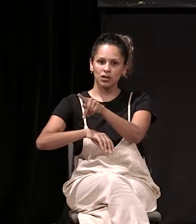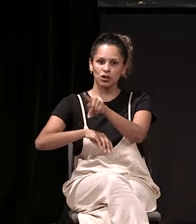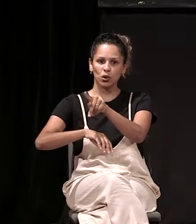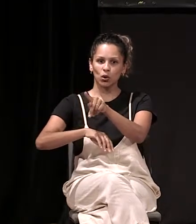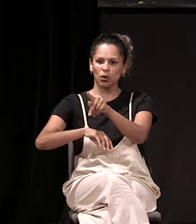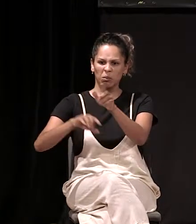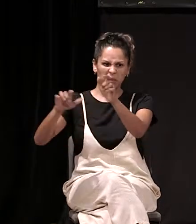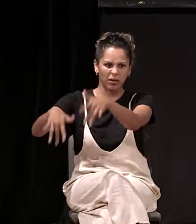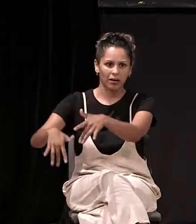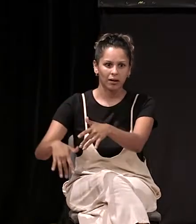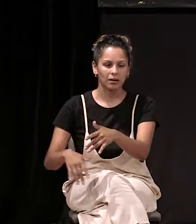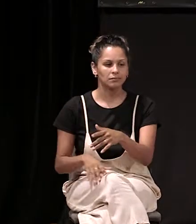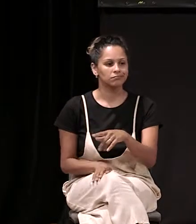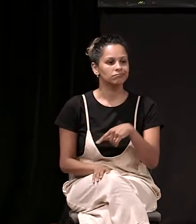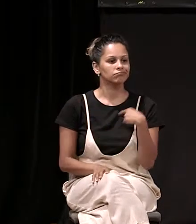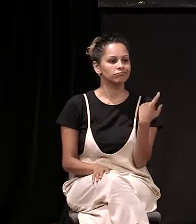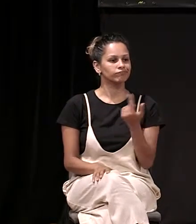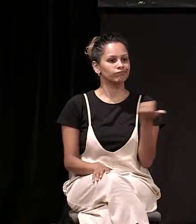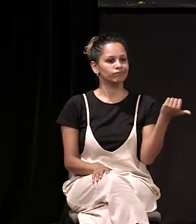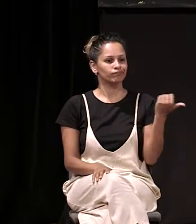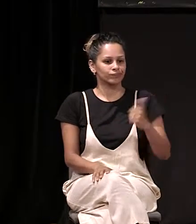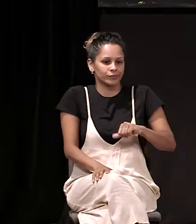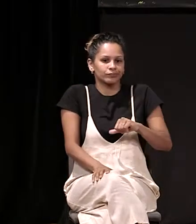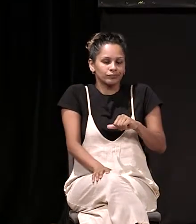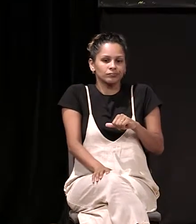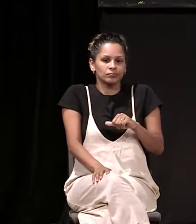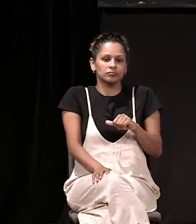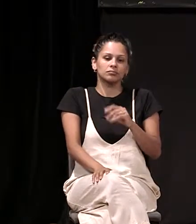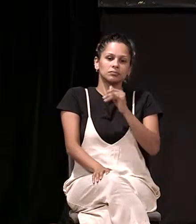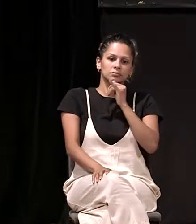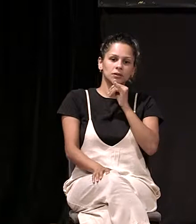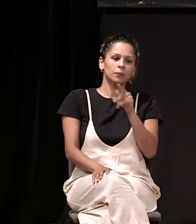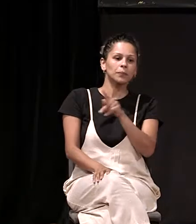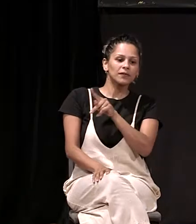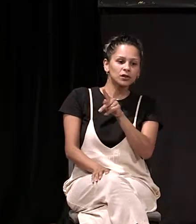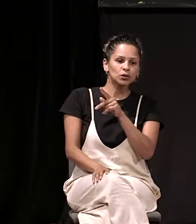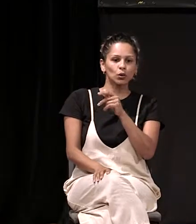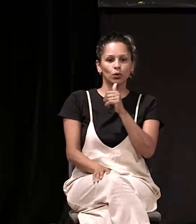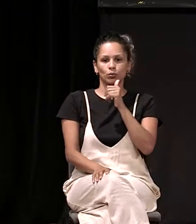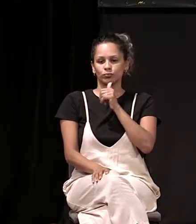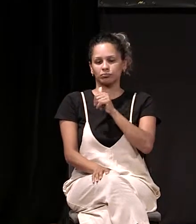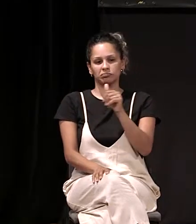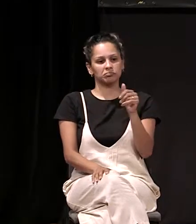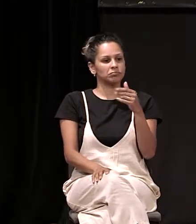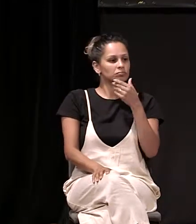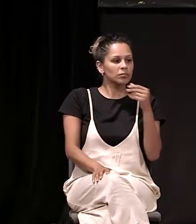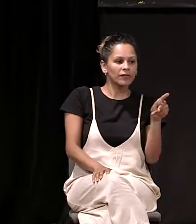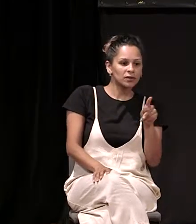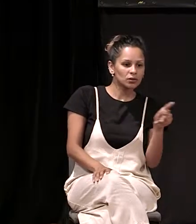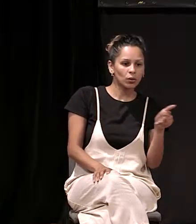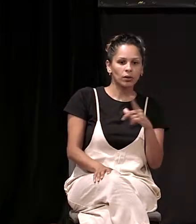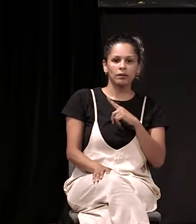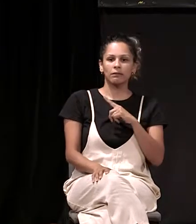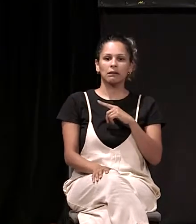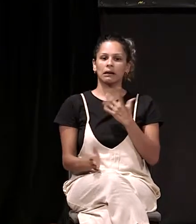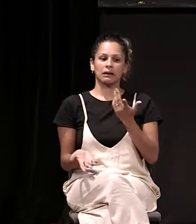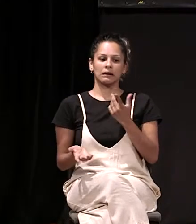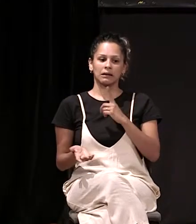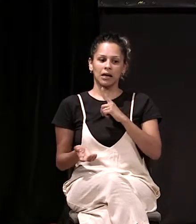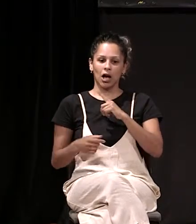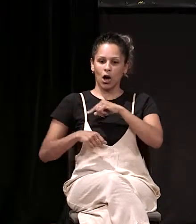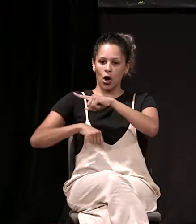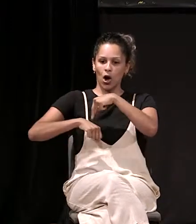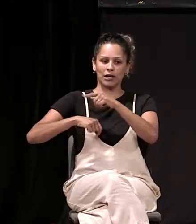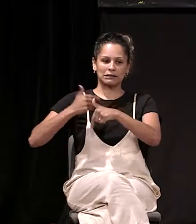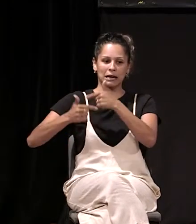Ou seja, quando um professor, uma professora, tem que ter duas jornadas, 3 jornadas, e